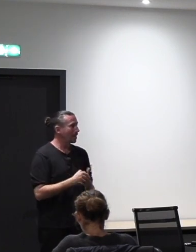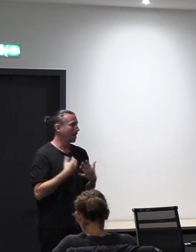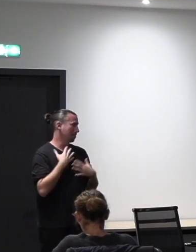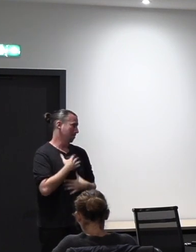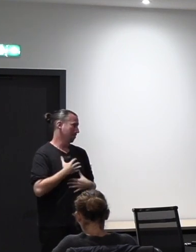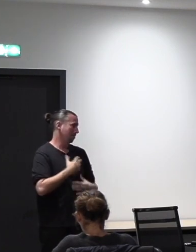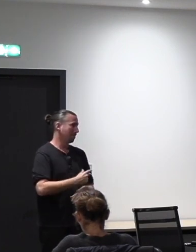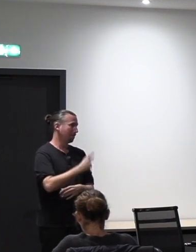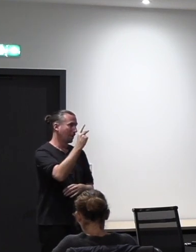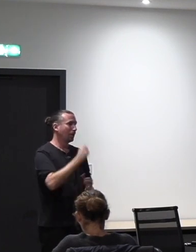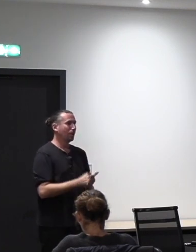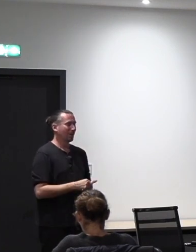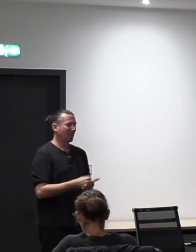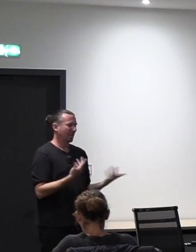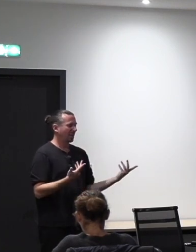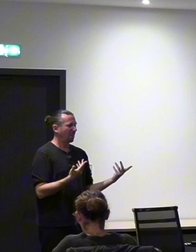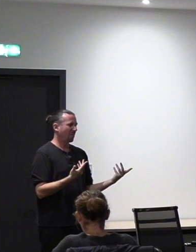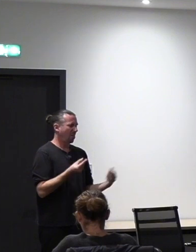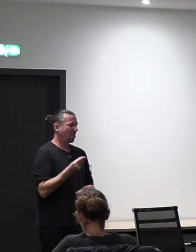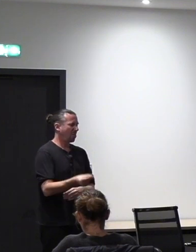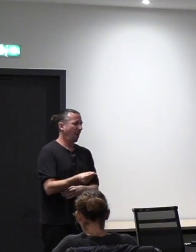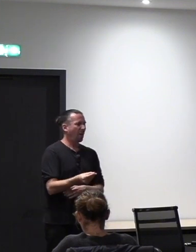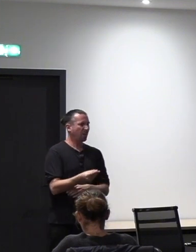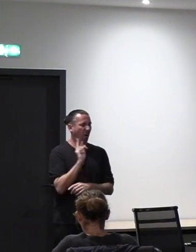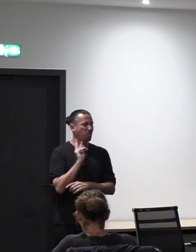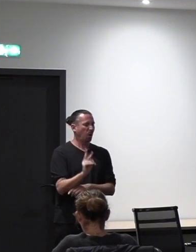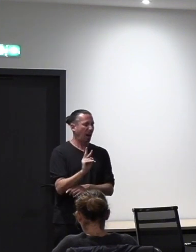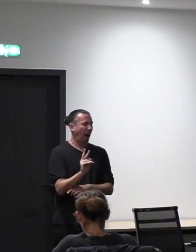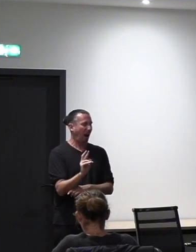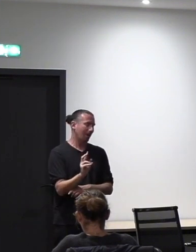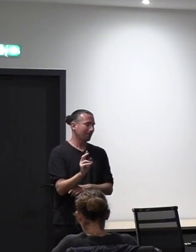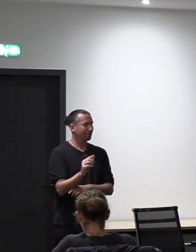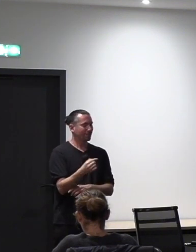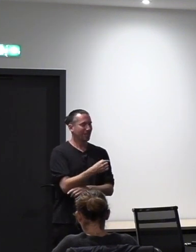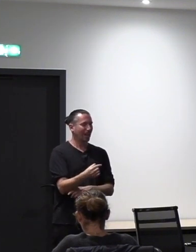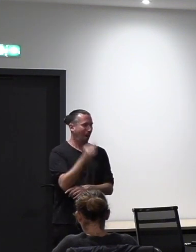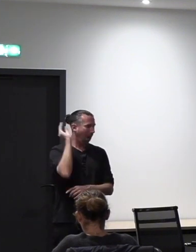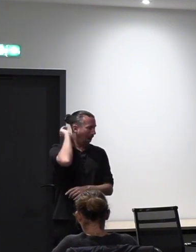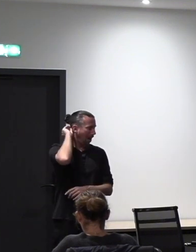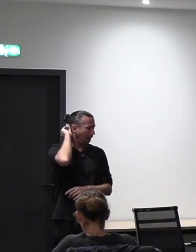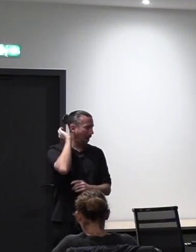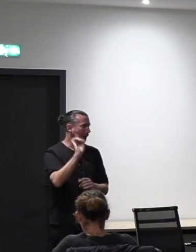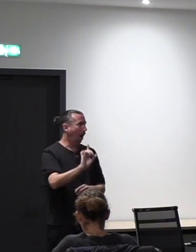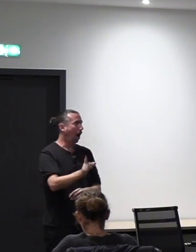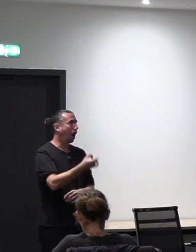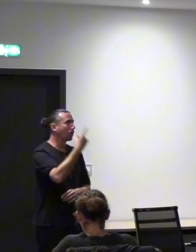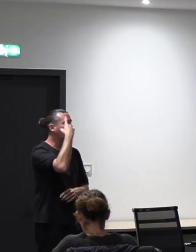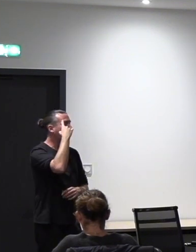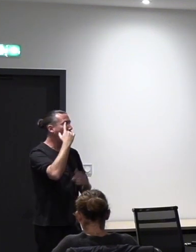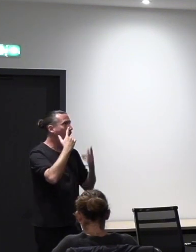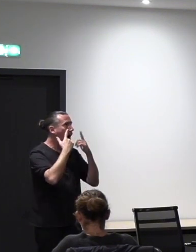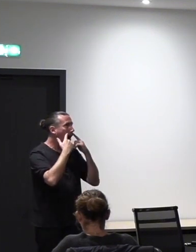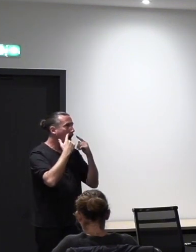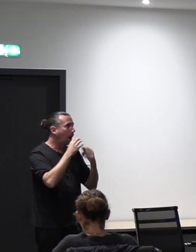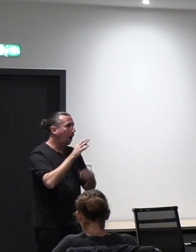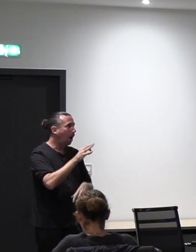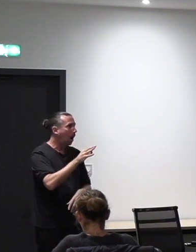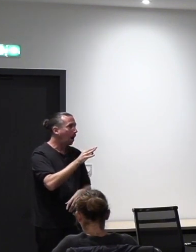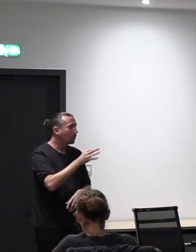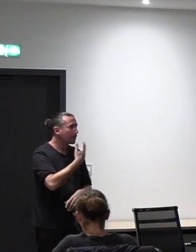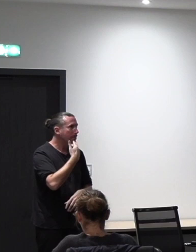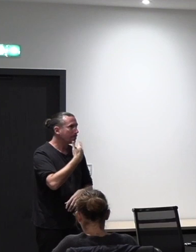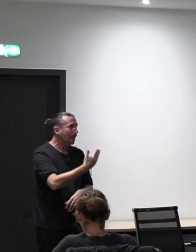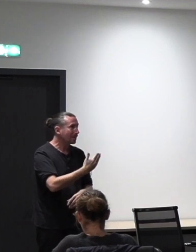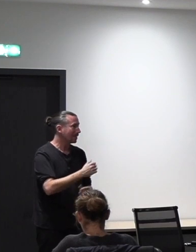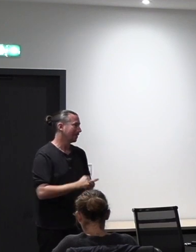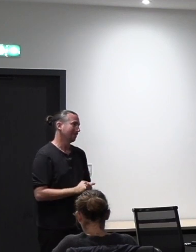pas, plus ou moins inconsciemment, un regard négatif. Elle s'est mise à pleurer et tout, elle a changé, elle m'avait écrit merci, etc. C'est tout bête,